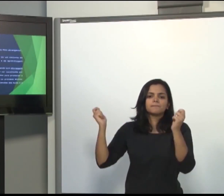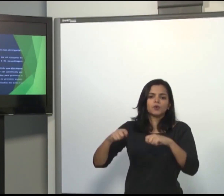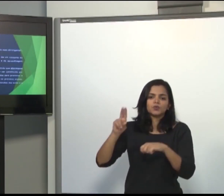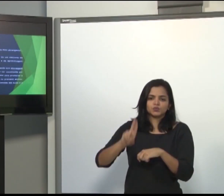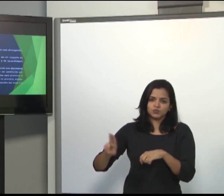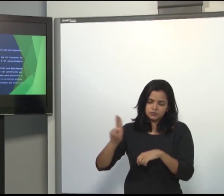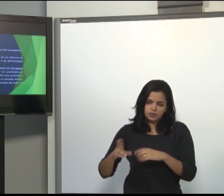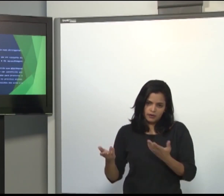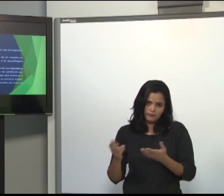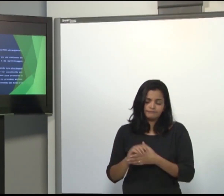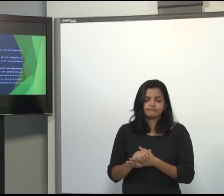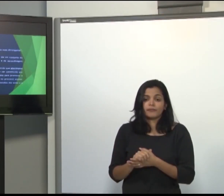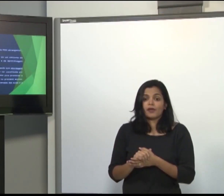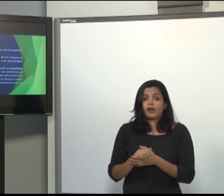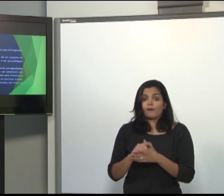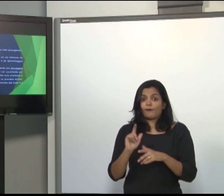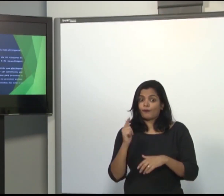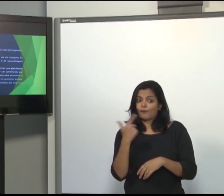mais aprofundado.